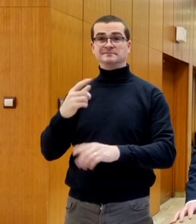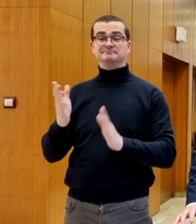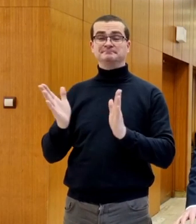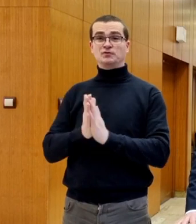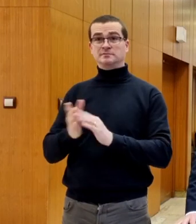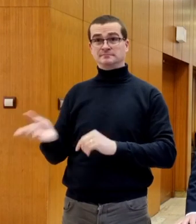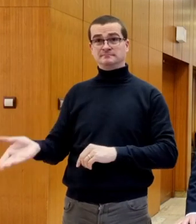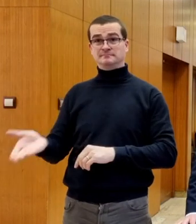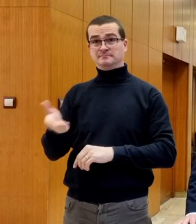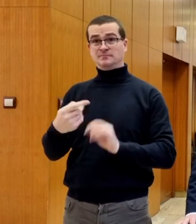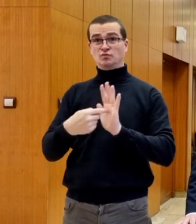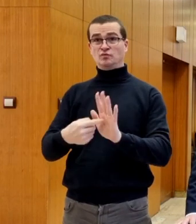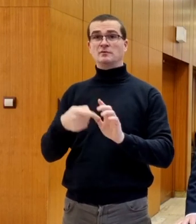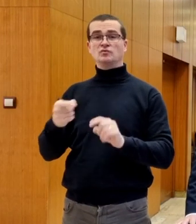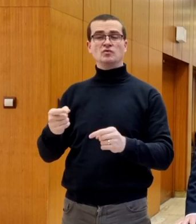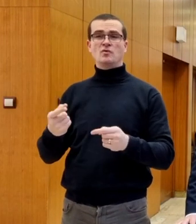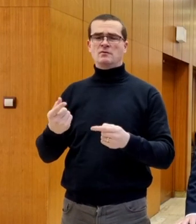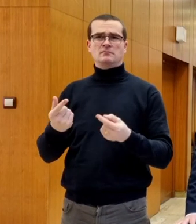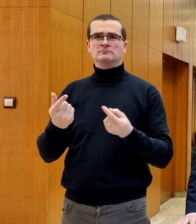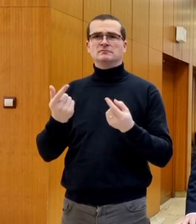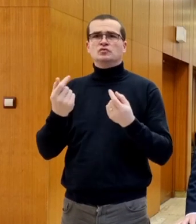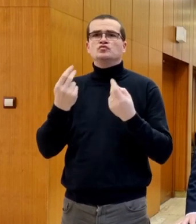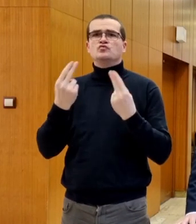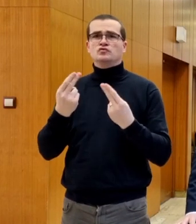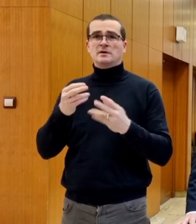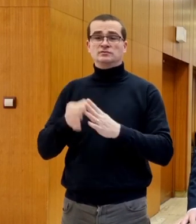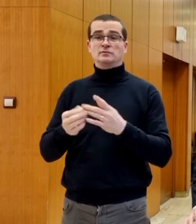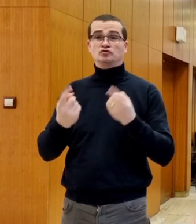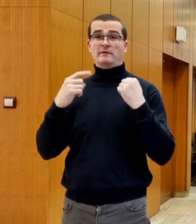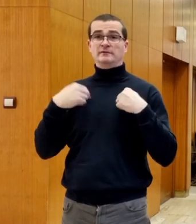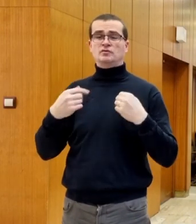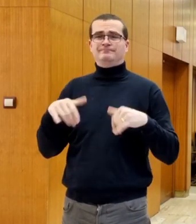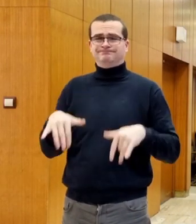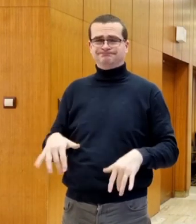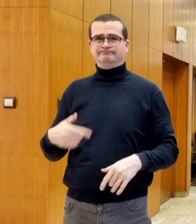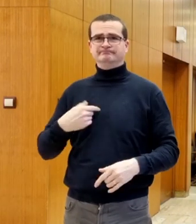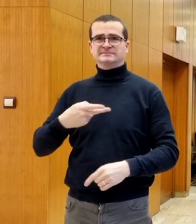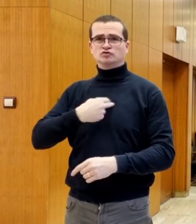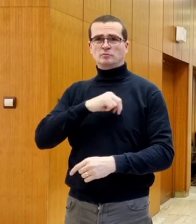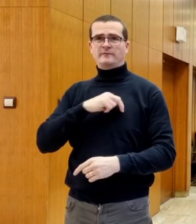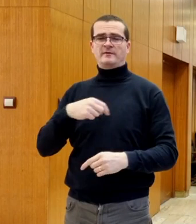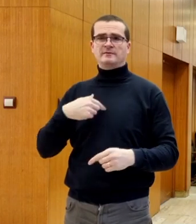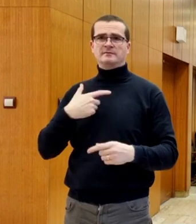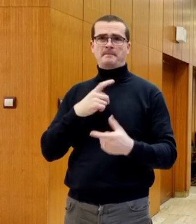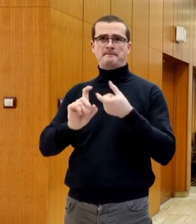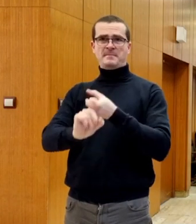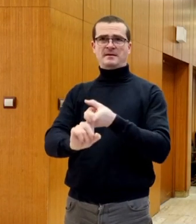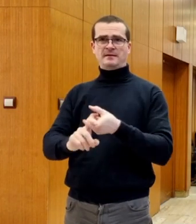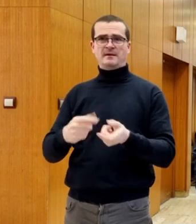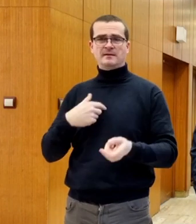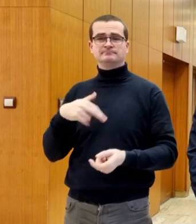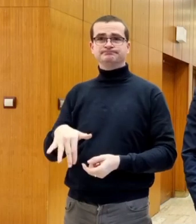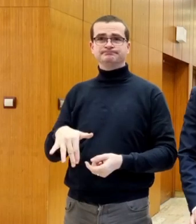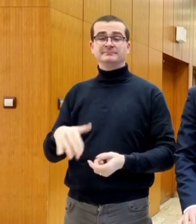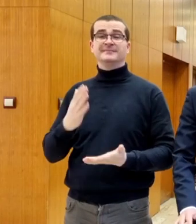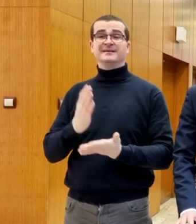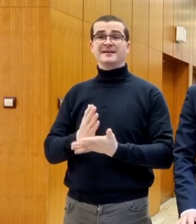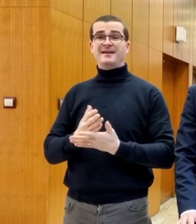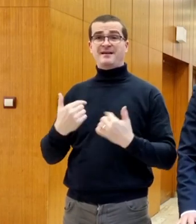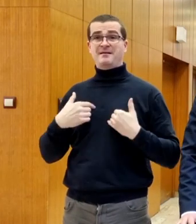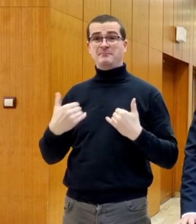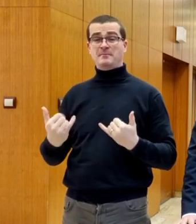toto sú tie zlomové situácie, je treba ukázať, že Slovensko je zodpovedný a relevantný partner. A ak by som mohol